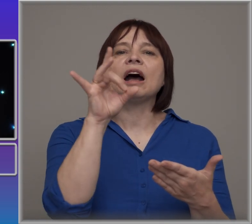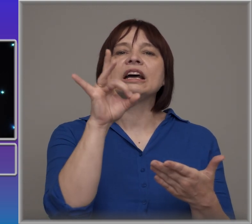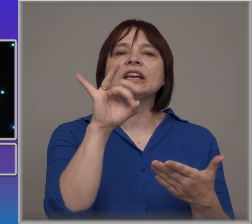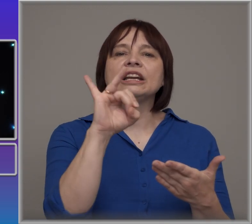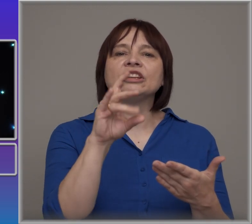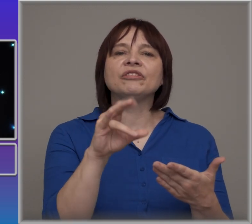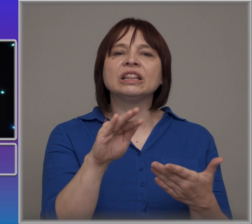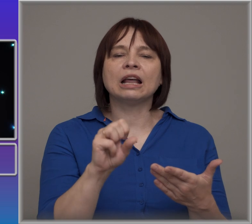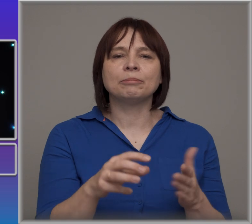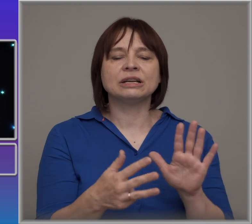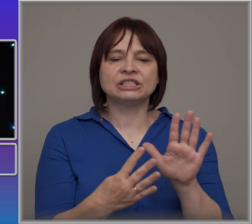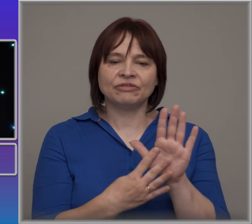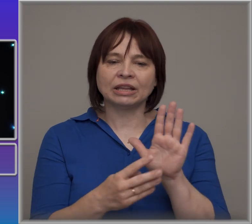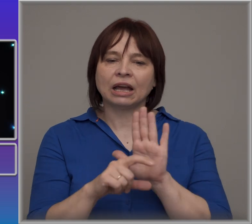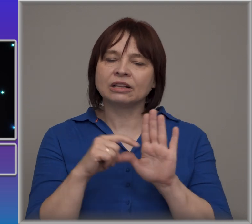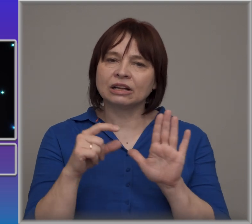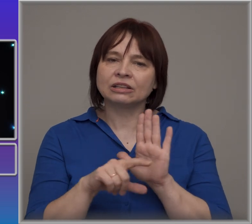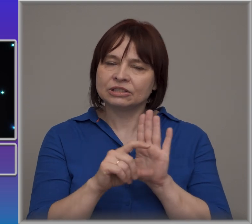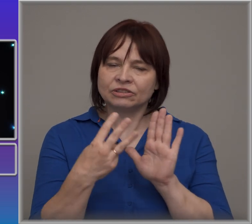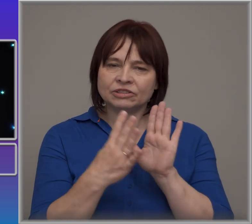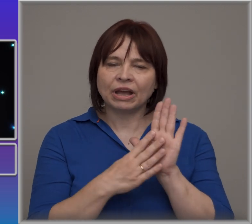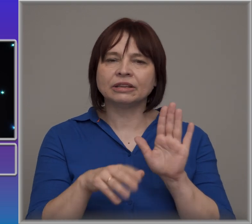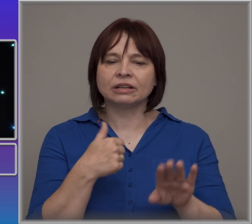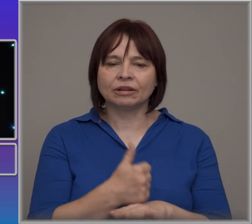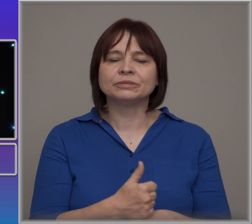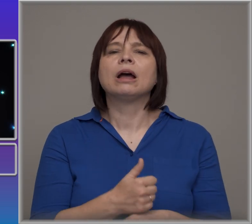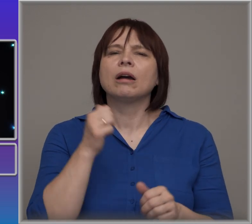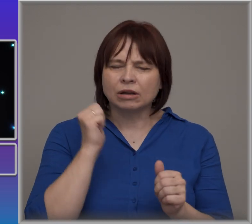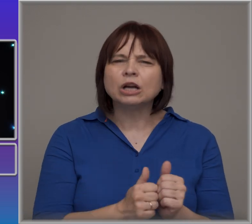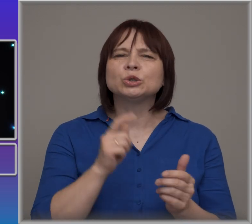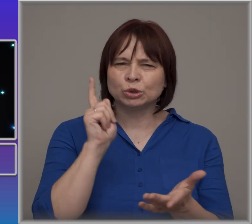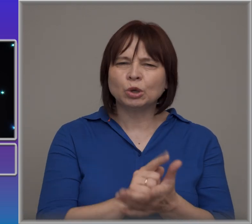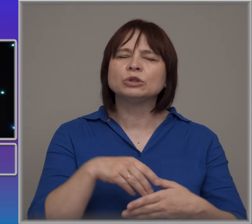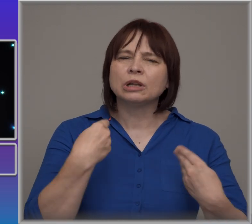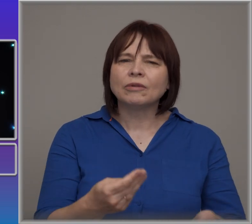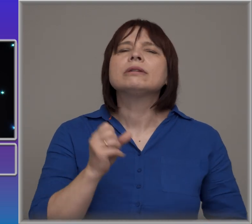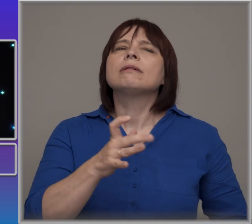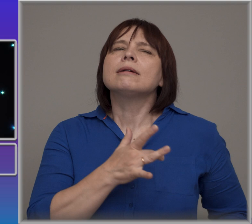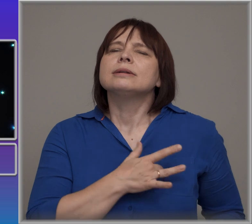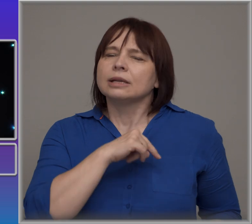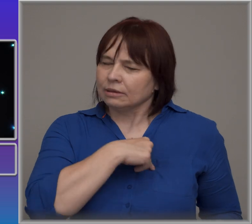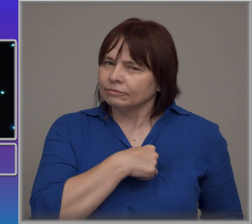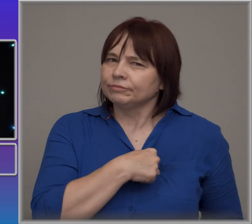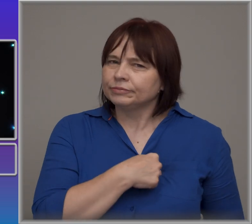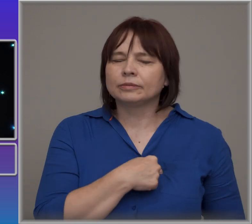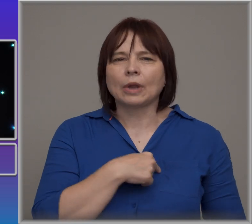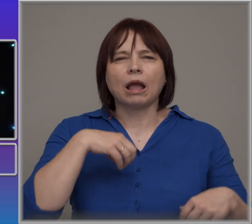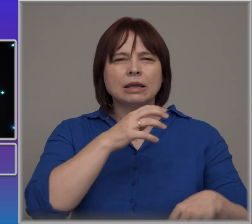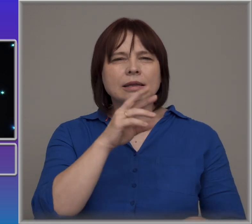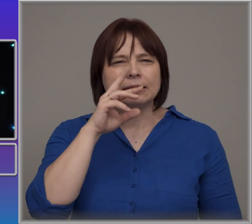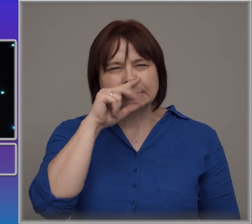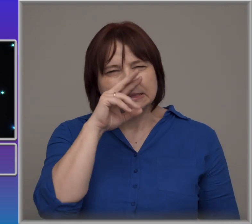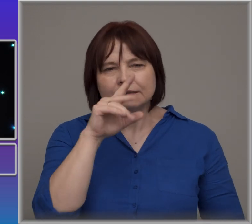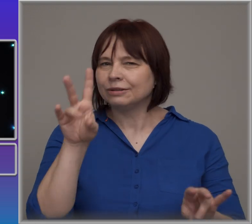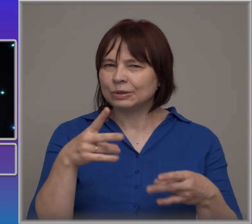людям, помогаем продуктовыми пакетами, одеждой. Церковь продолжает сегодня светить, продолжает сегодня поддерживать.